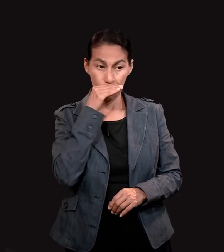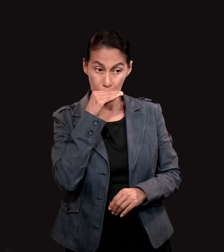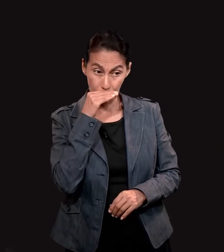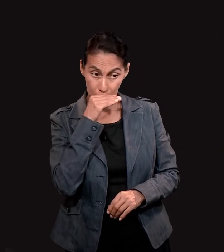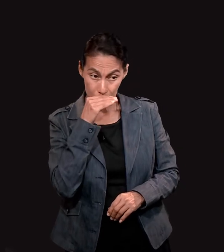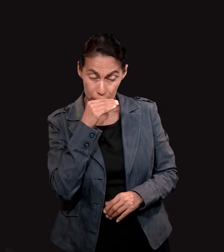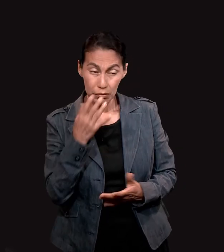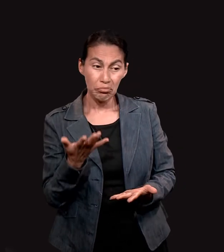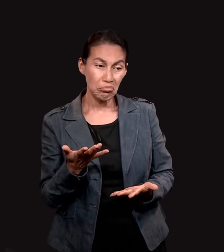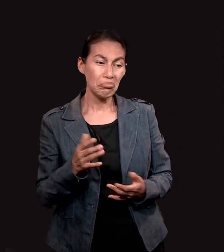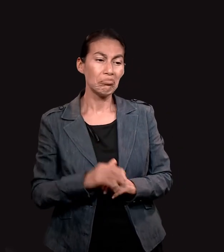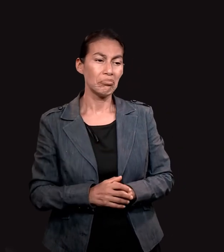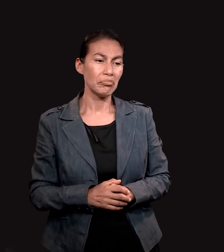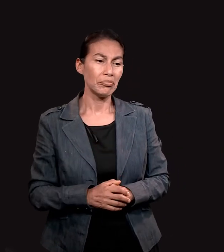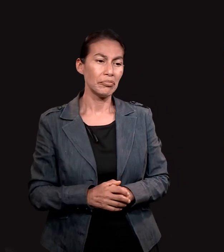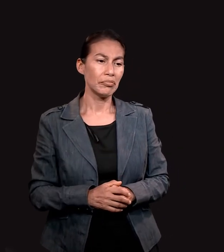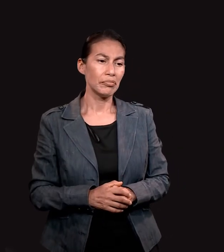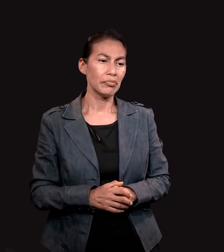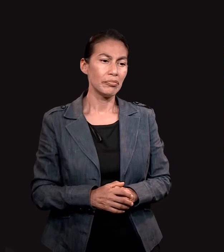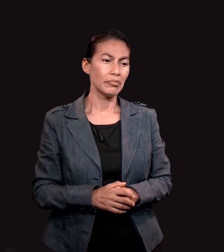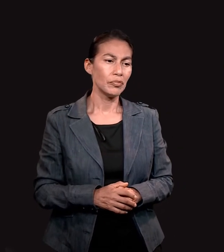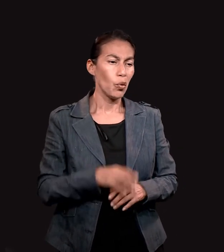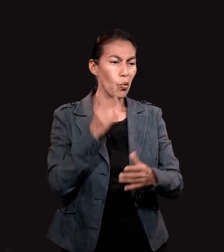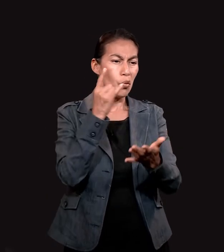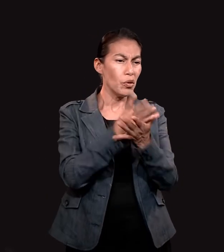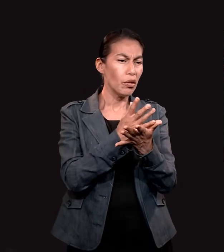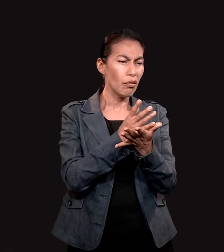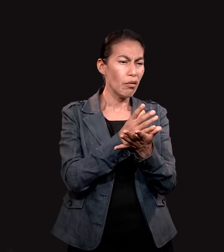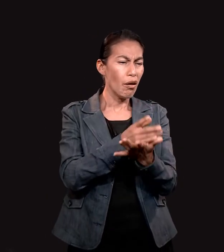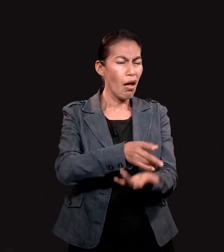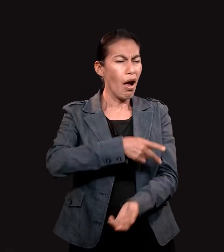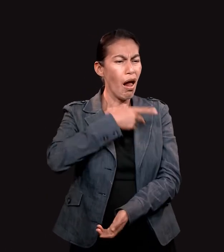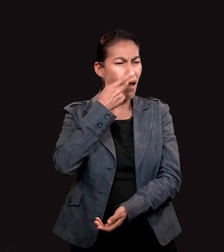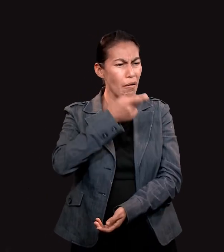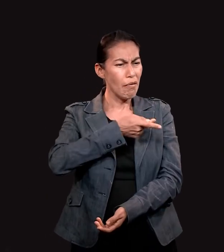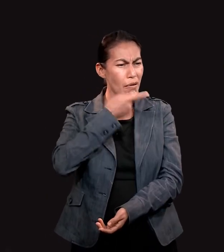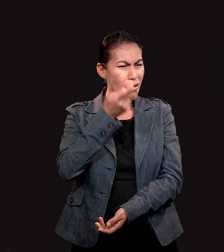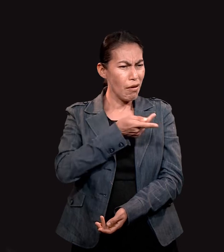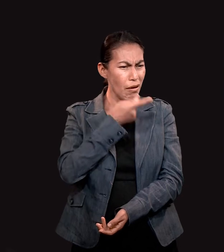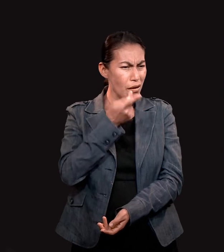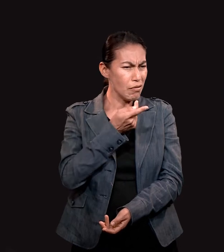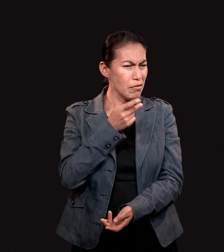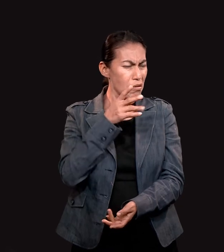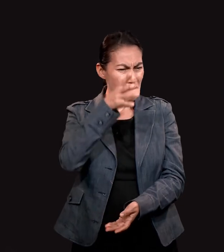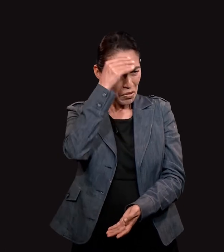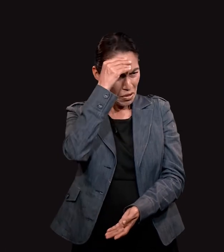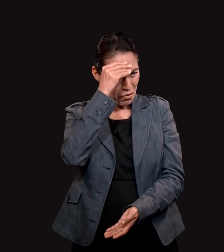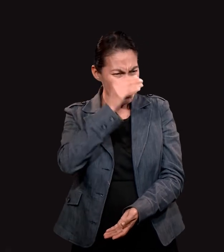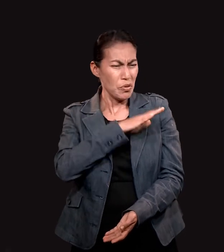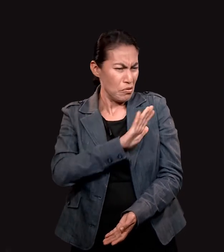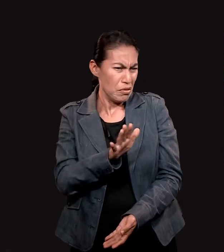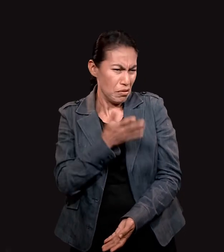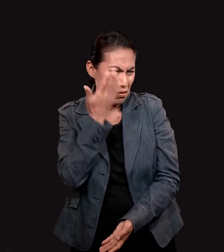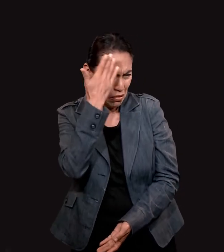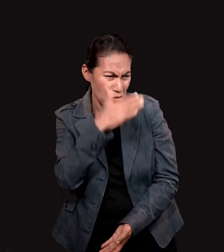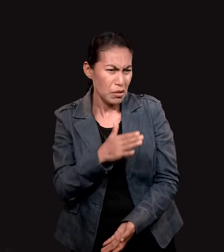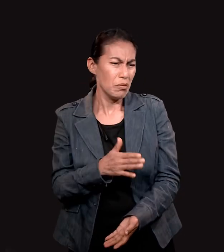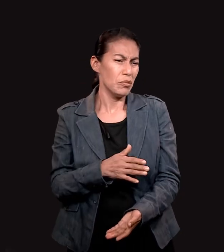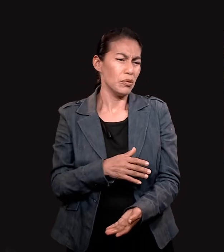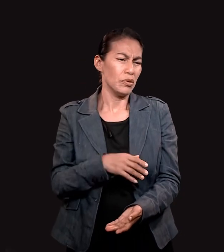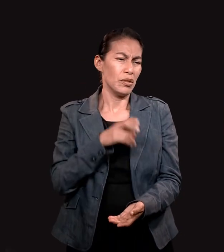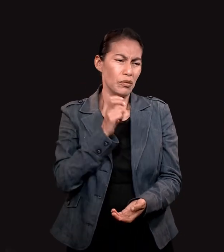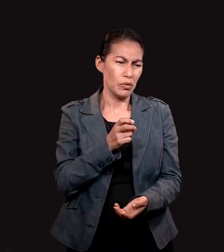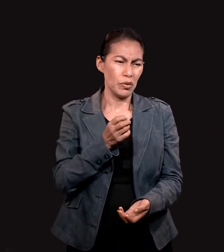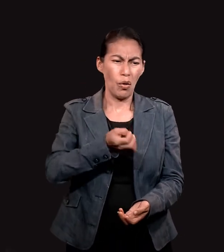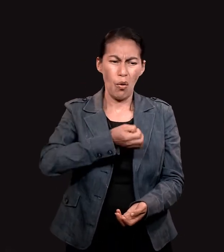sencillo. No, es gratuita completamente. Solo se requiere aprender a hablar, como ya sabemos